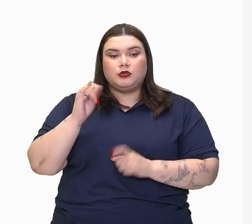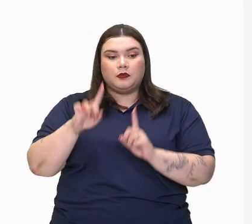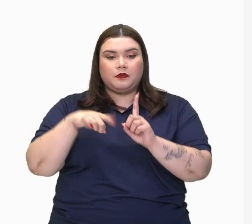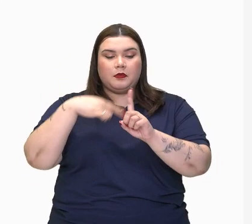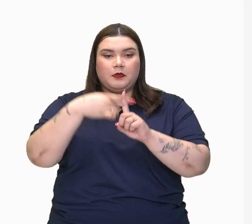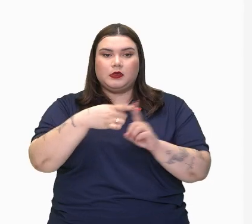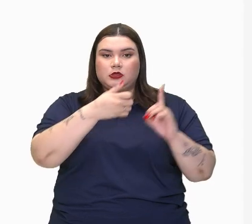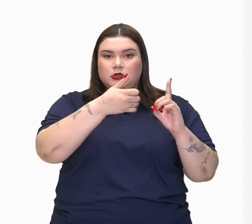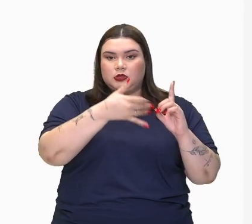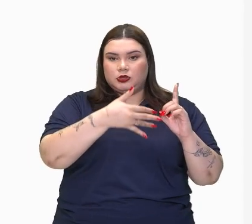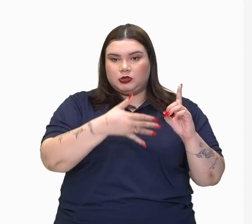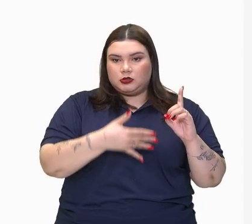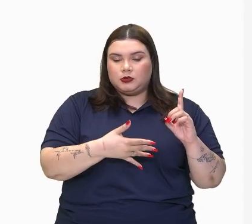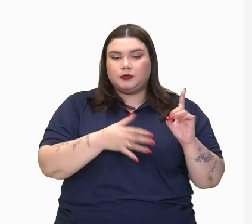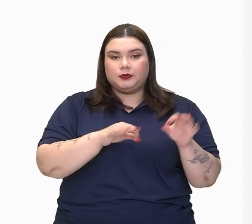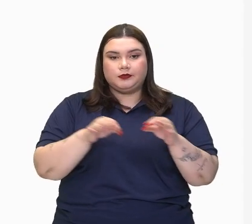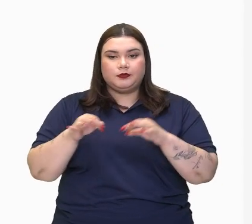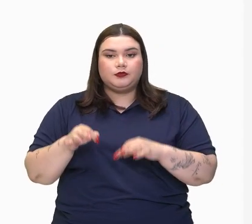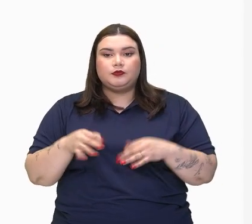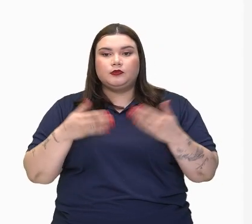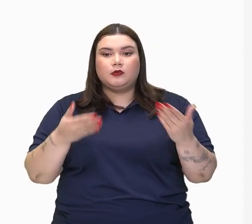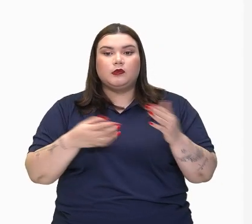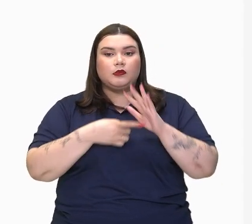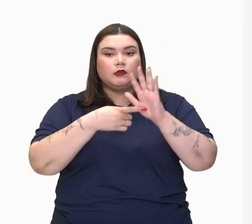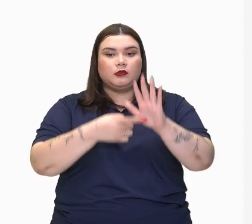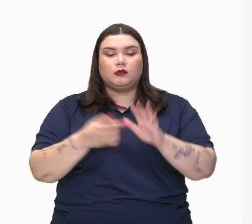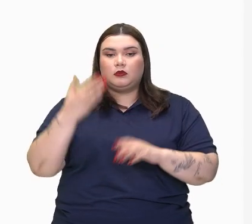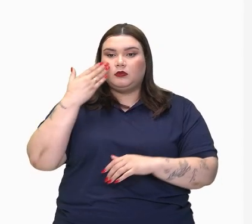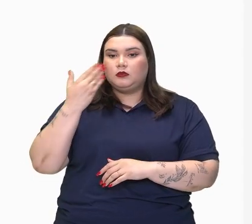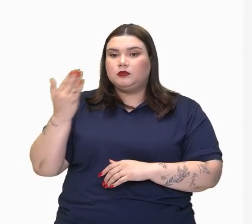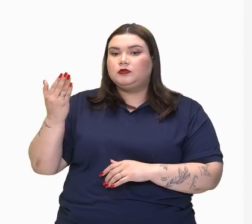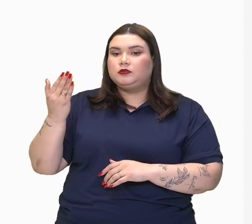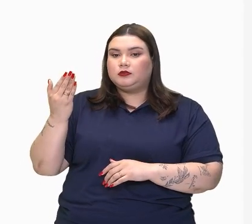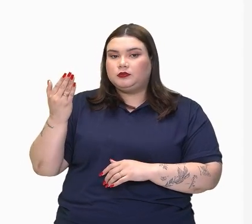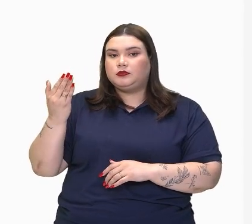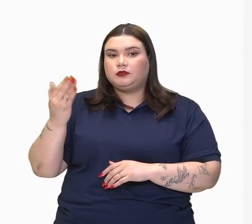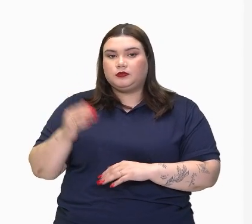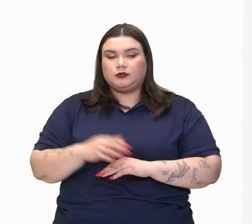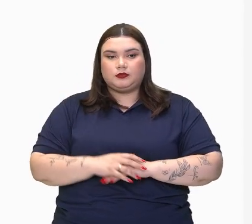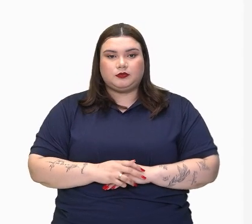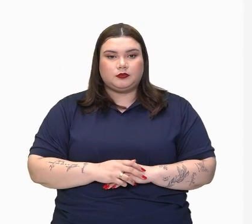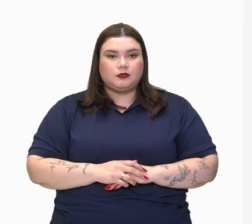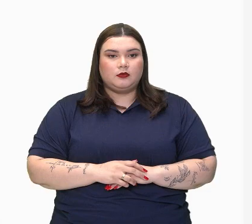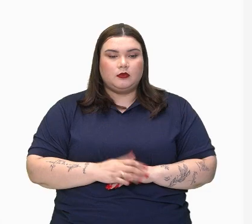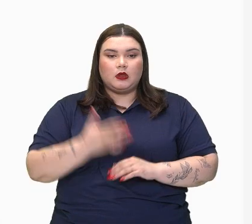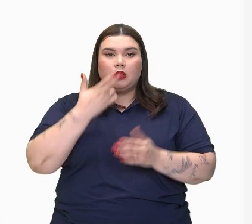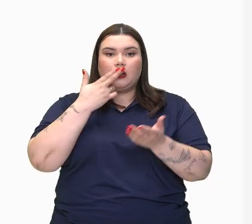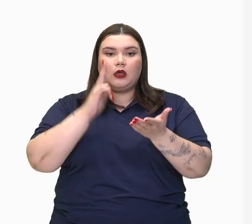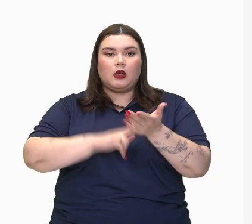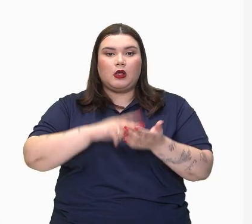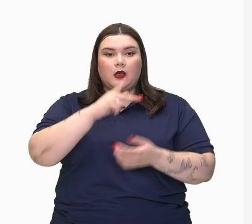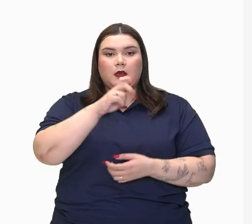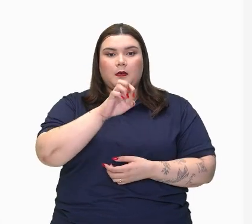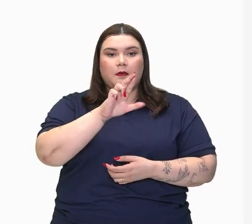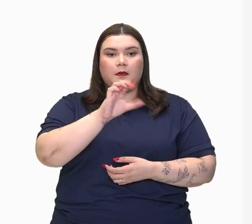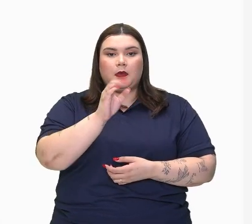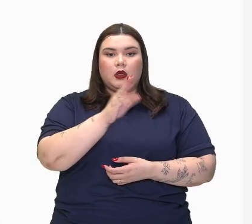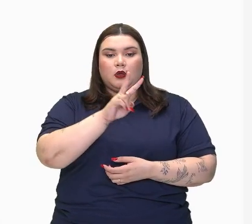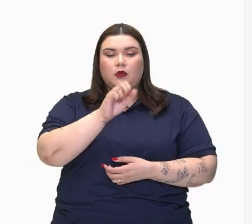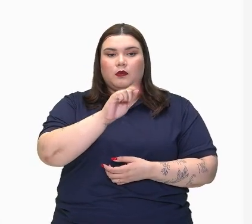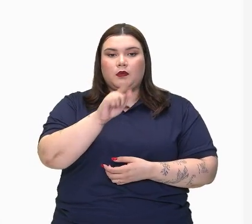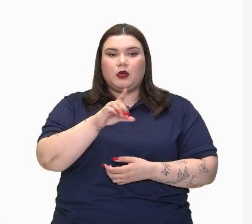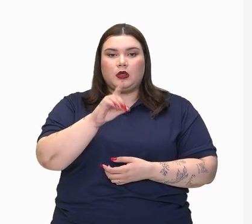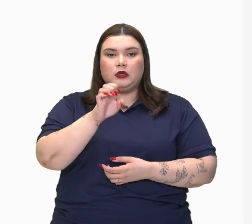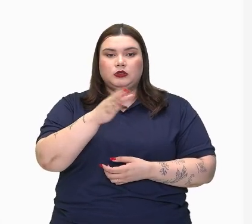uma descrição, por exemplo. Então, nós temos aí os relatos de viagem barra histórico. Carta de Pero Vaz de Caminha. A